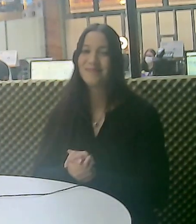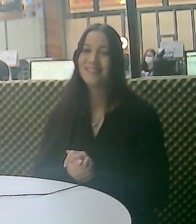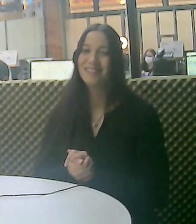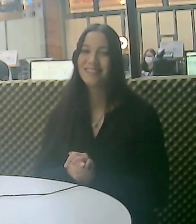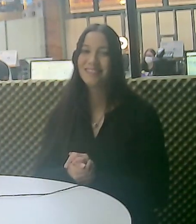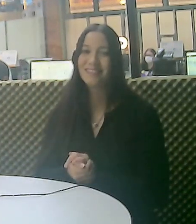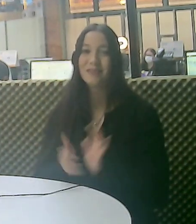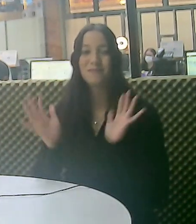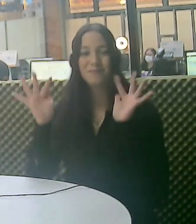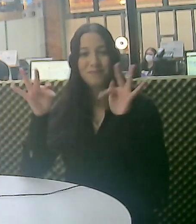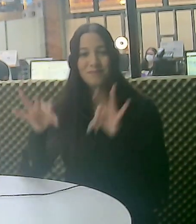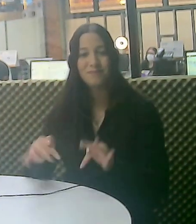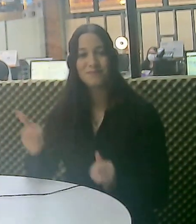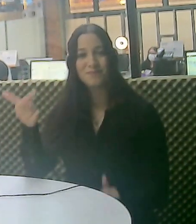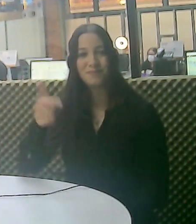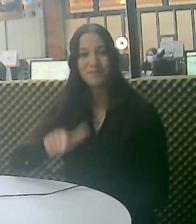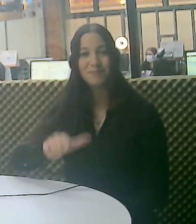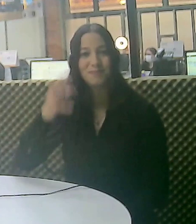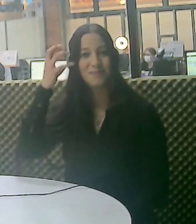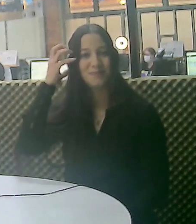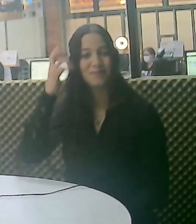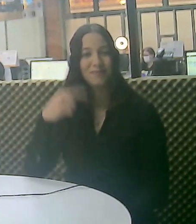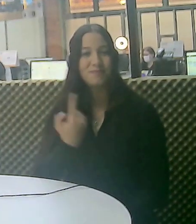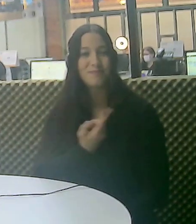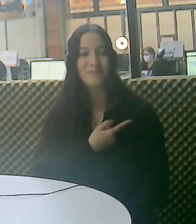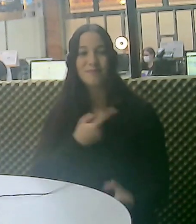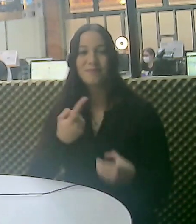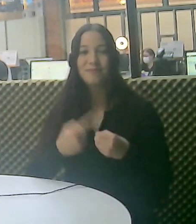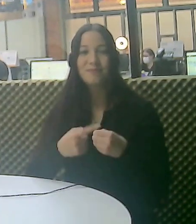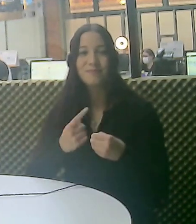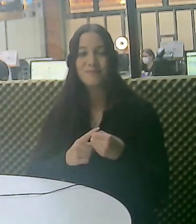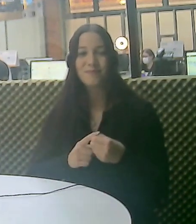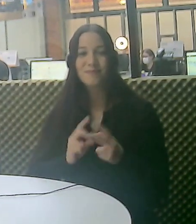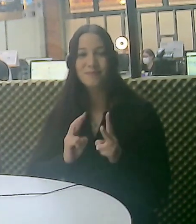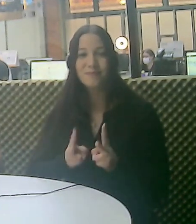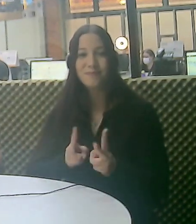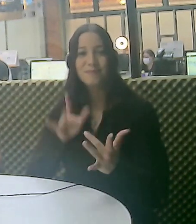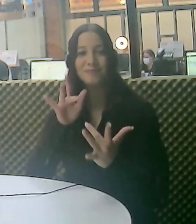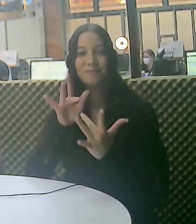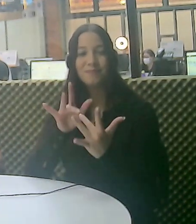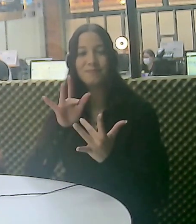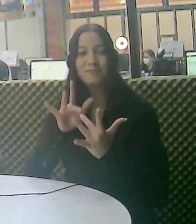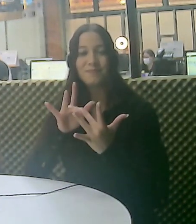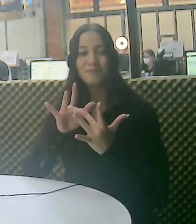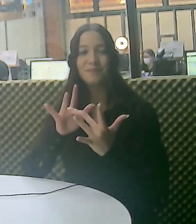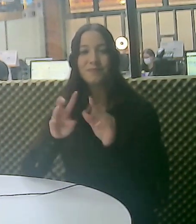próxima. Fica por aqui mais uma edição do programa da Rádio Nossa Cidade.